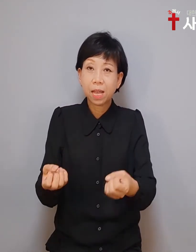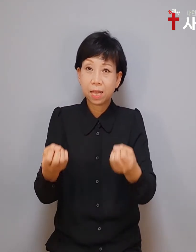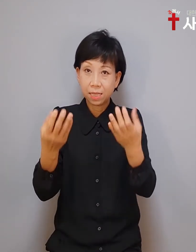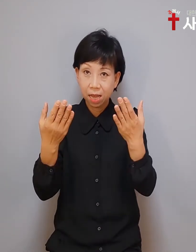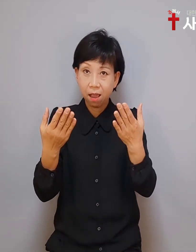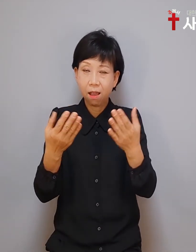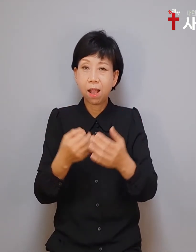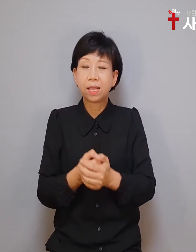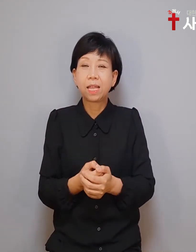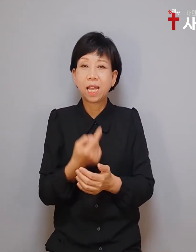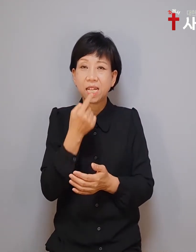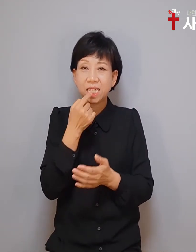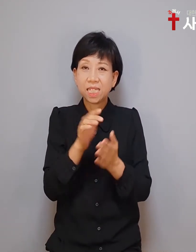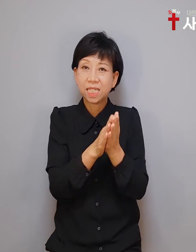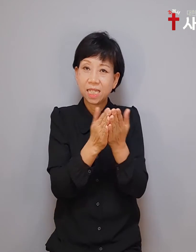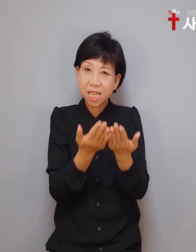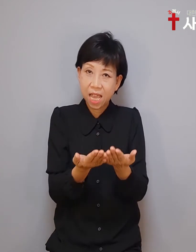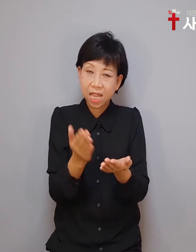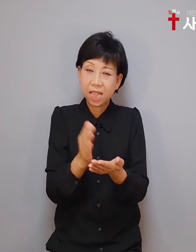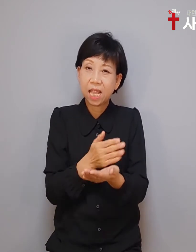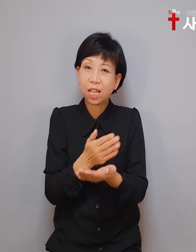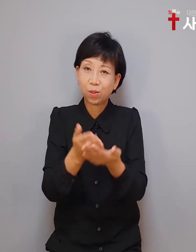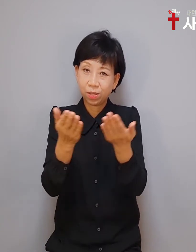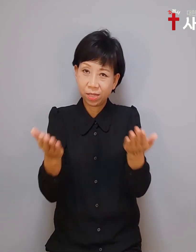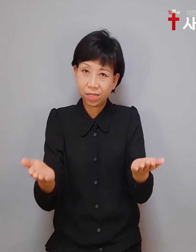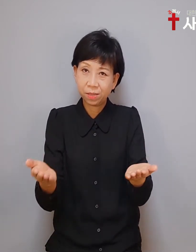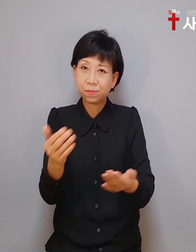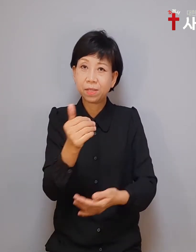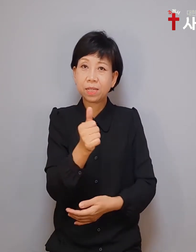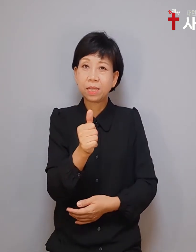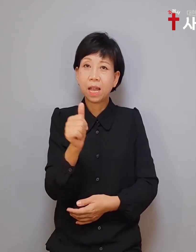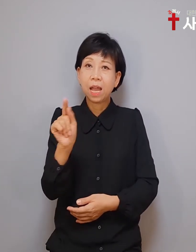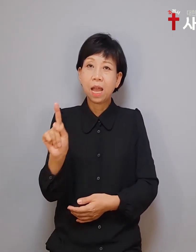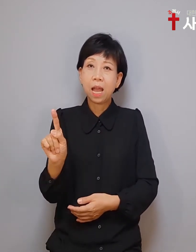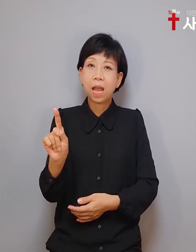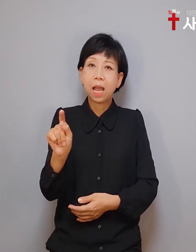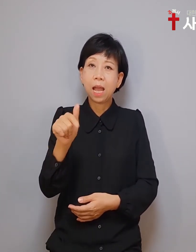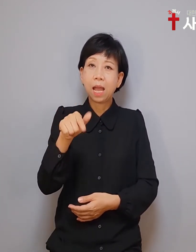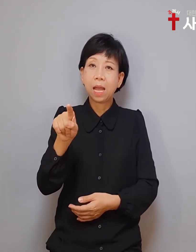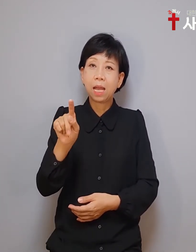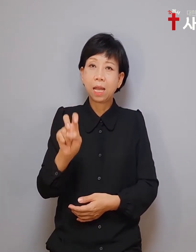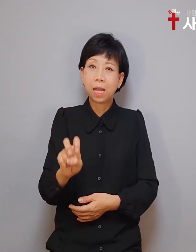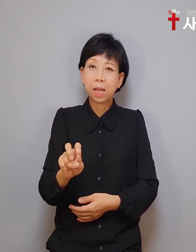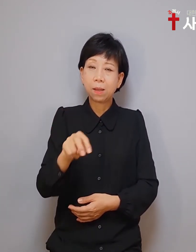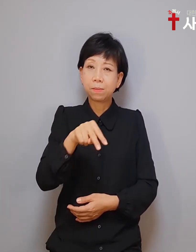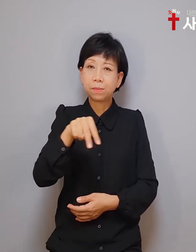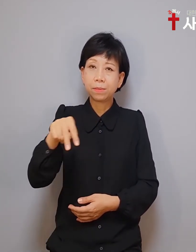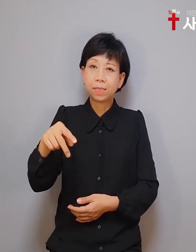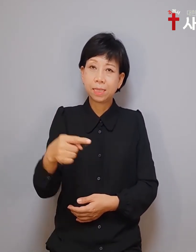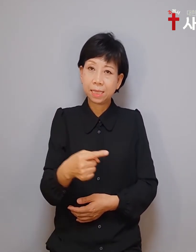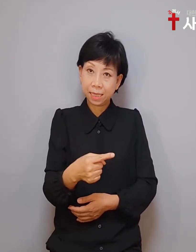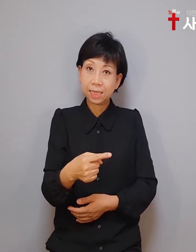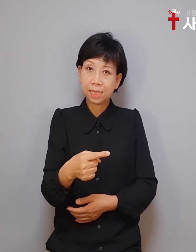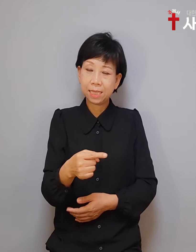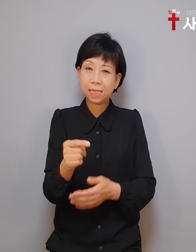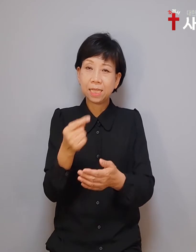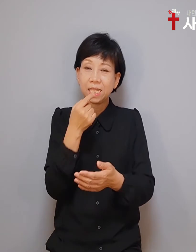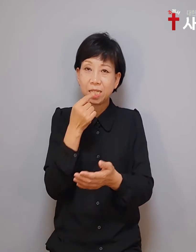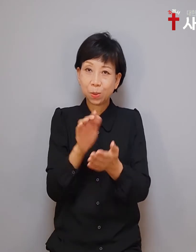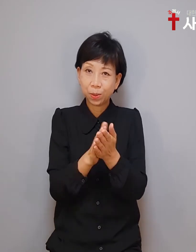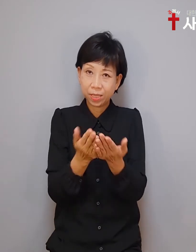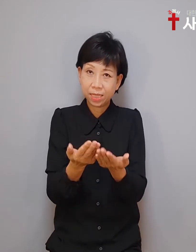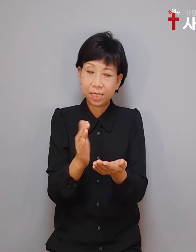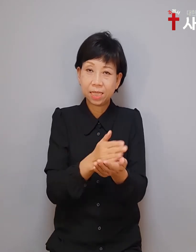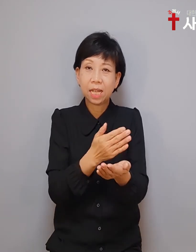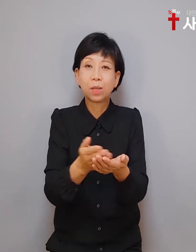이름은 하감스였어요. 하나님께 감사한 일 쓰기라는 노트를 한 권씩